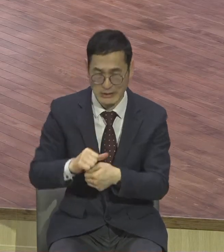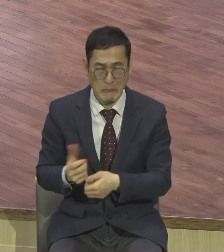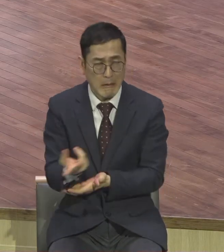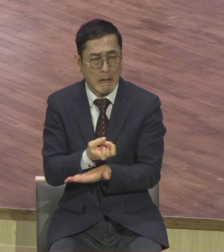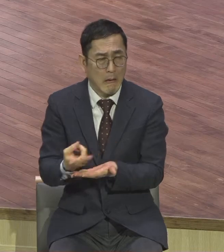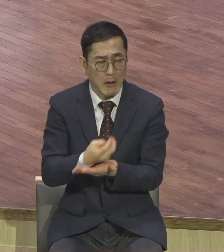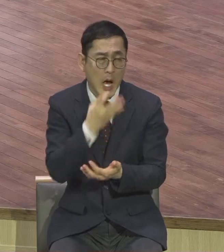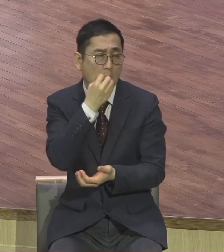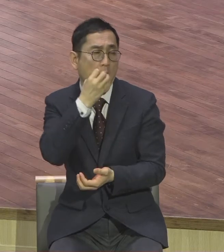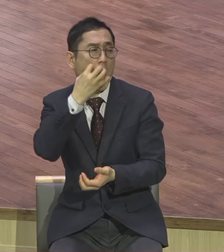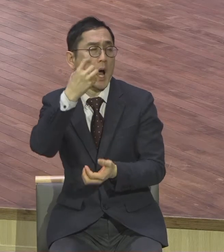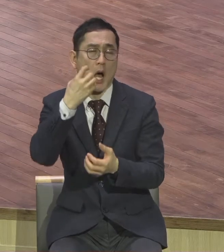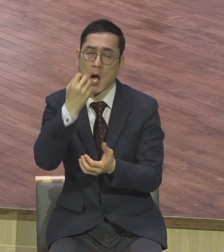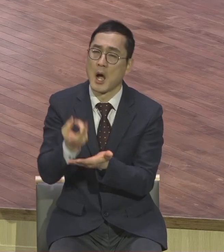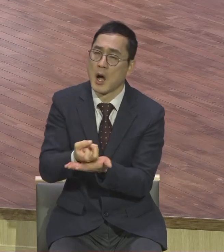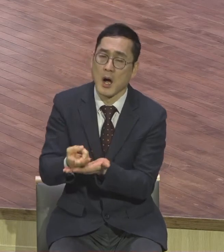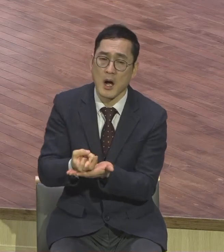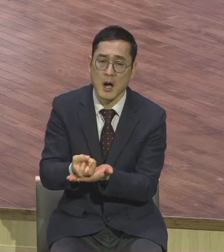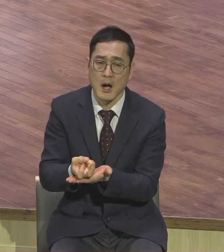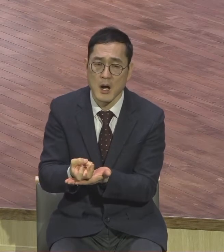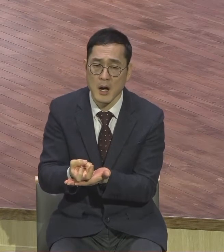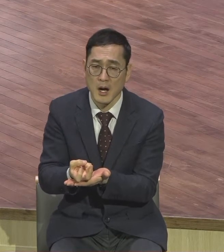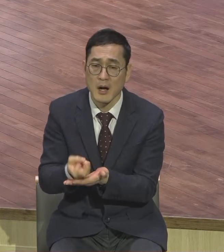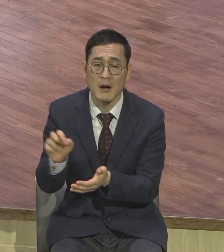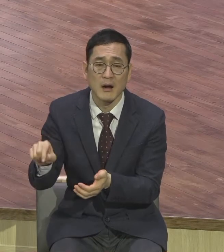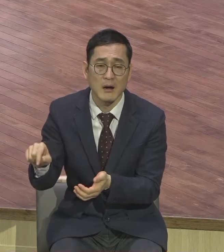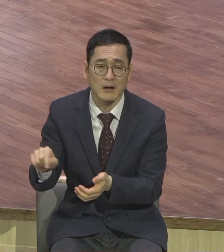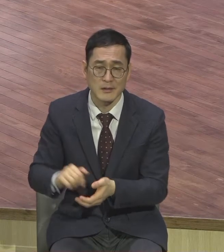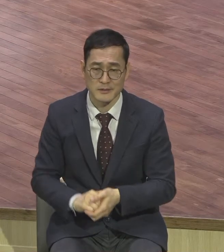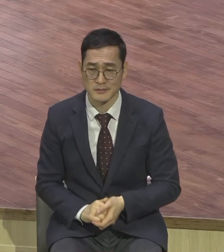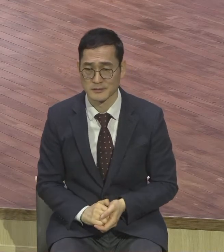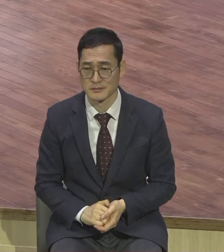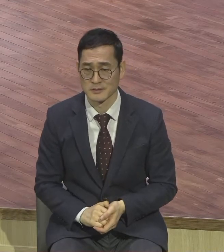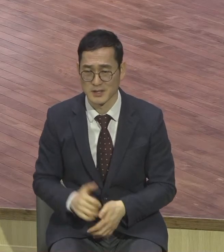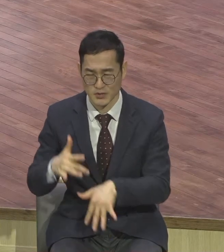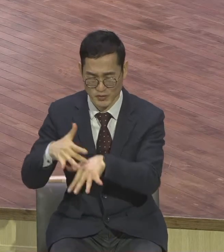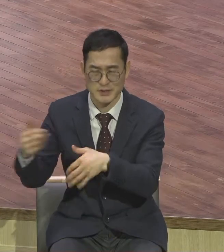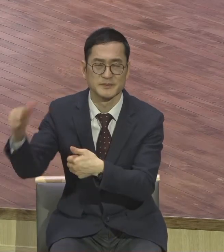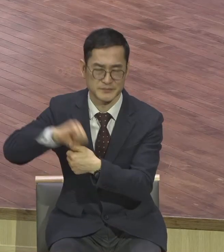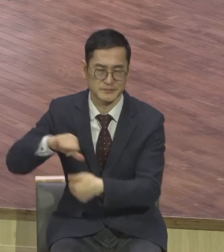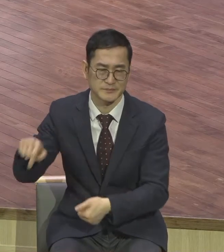본문에 나와있는 아들은 귀신이 들려서 간질을 하고 있는 거예요.